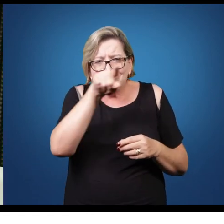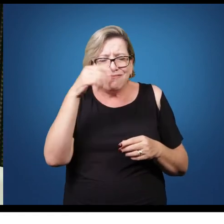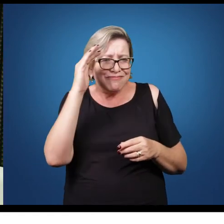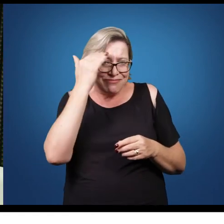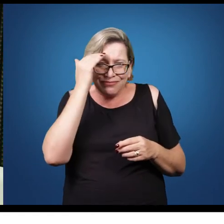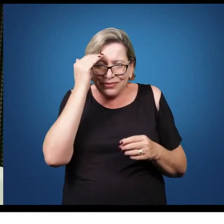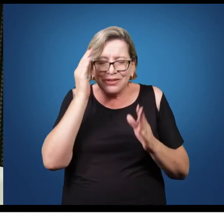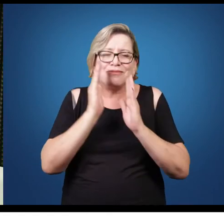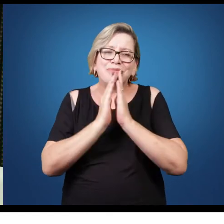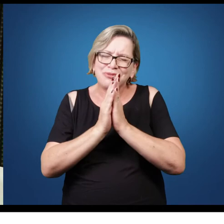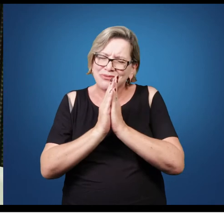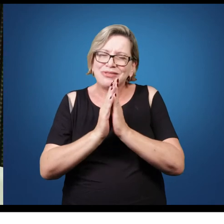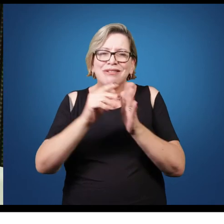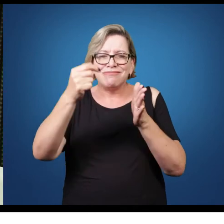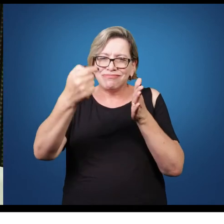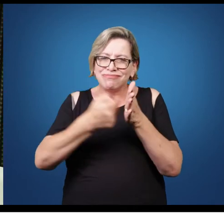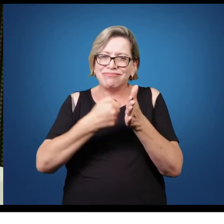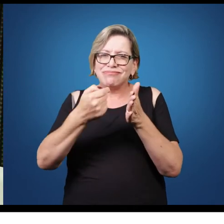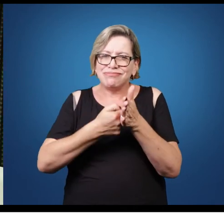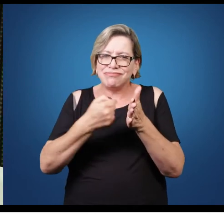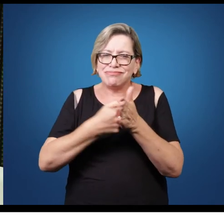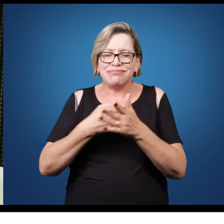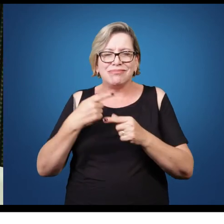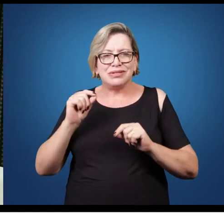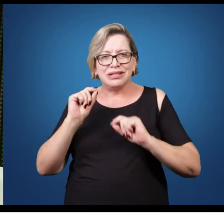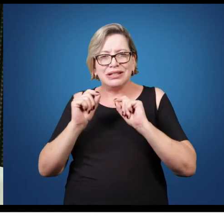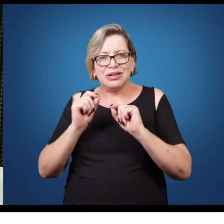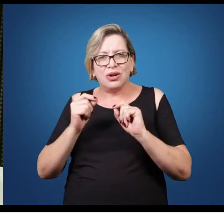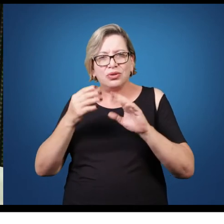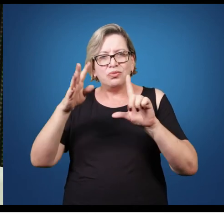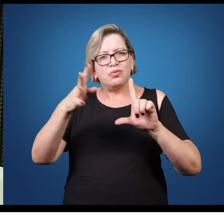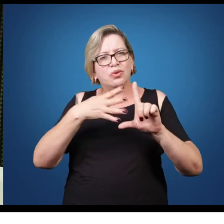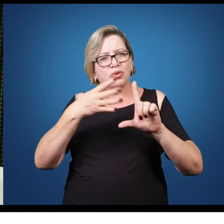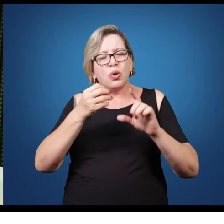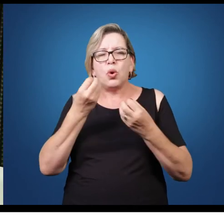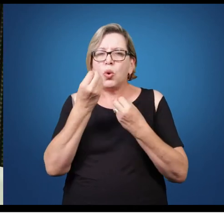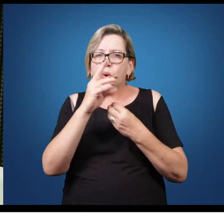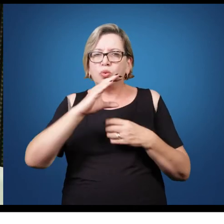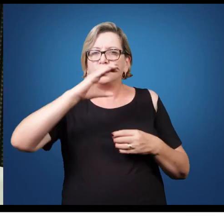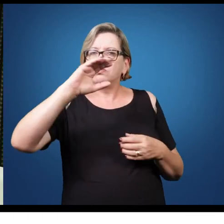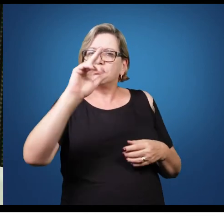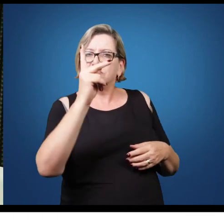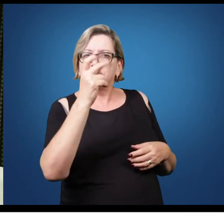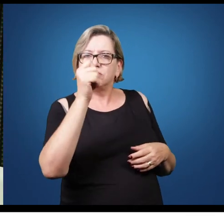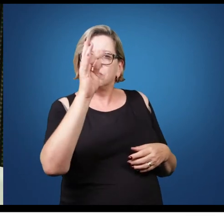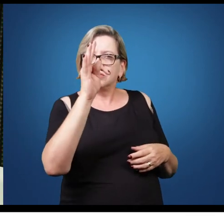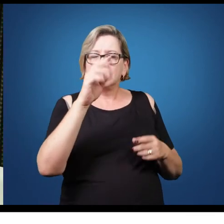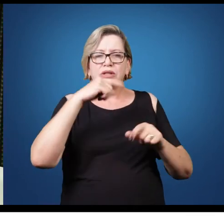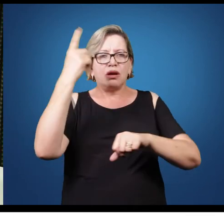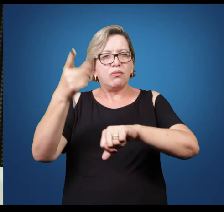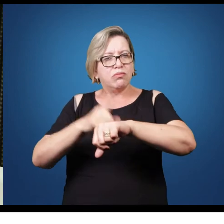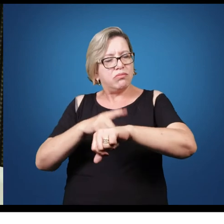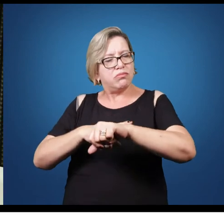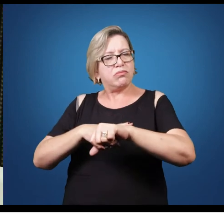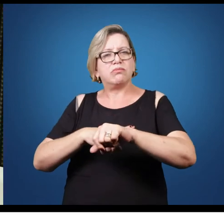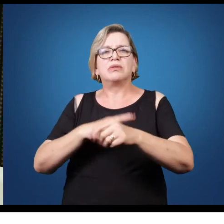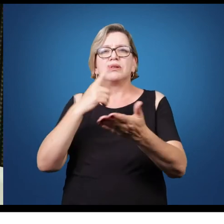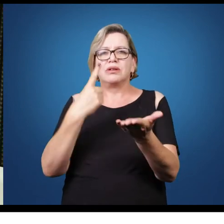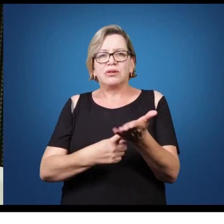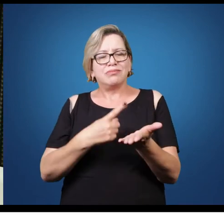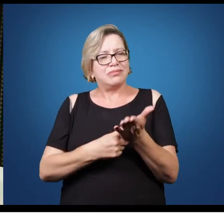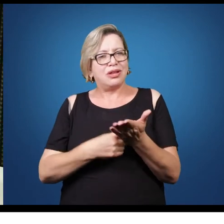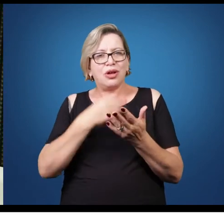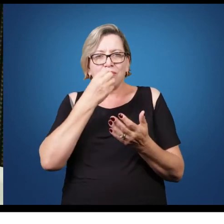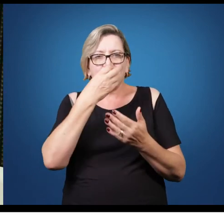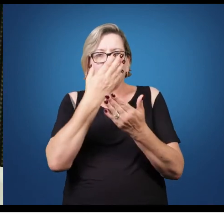por favor mande sua dúvida na aba ajuda ou se encontra comigo no chat no horário combinado muito obrigado a todos bons